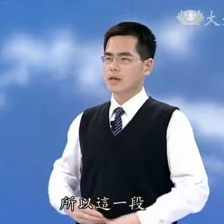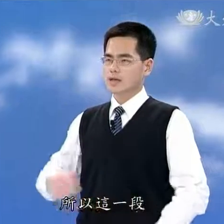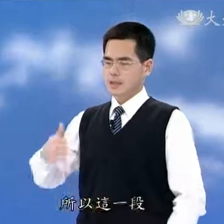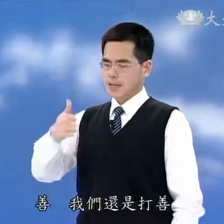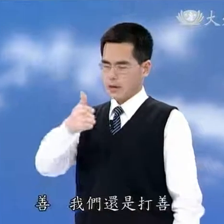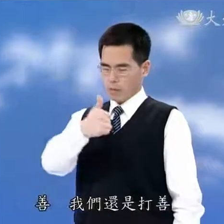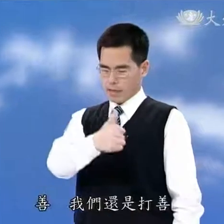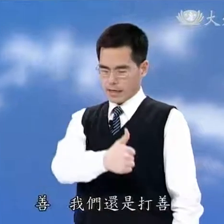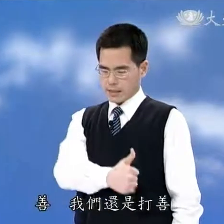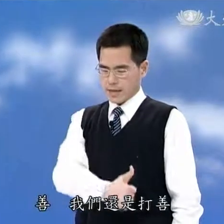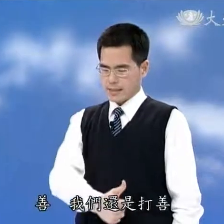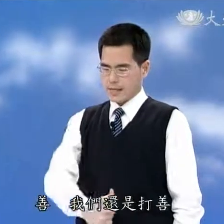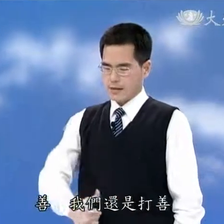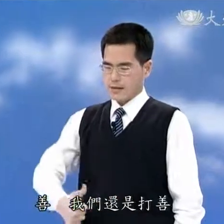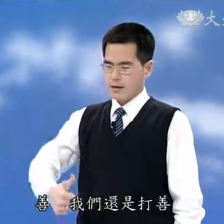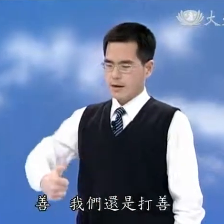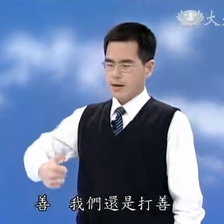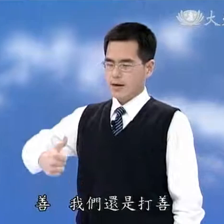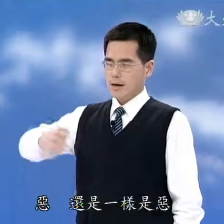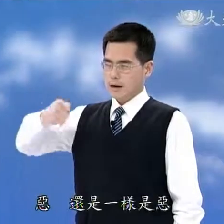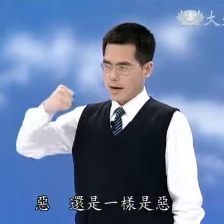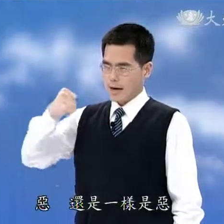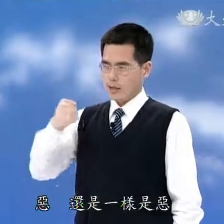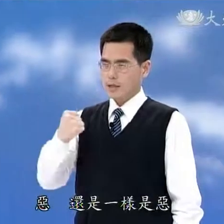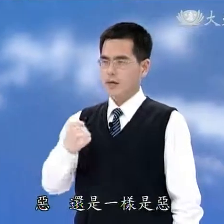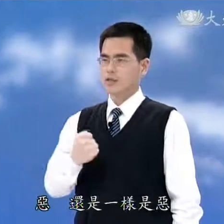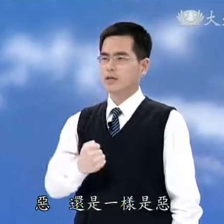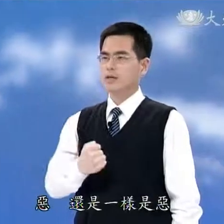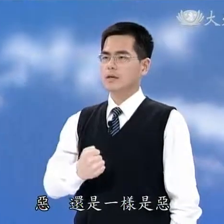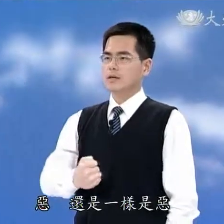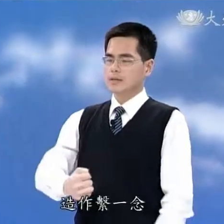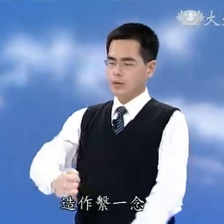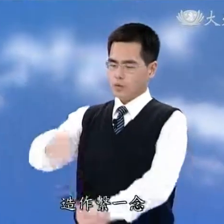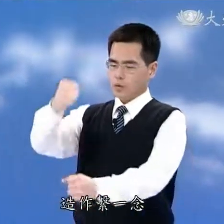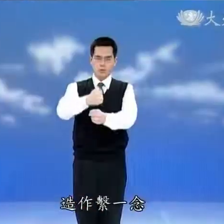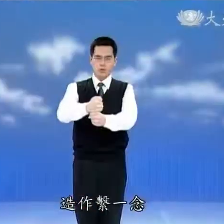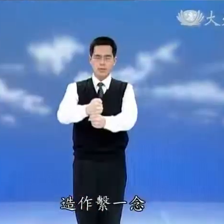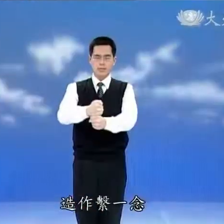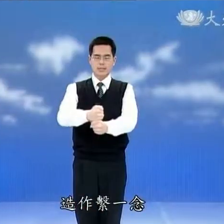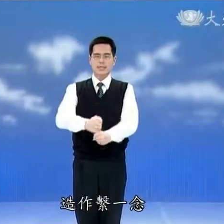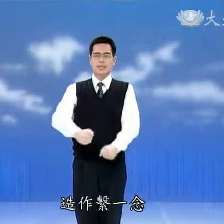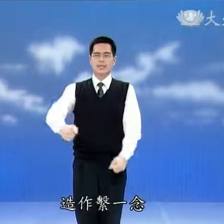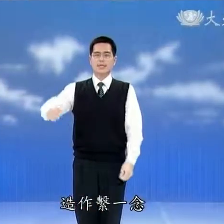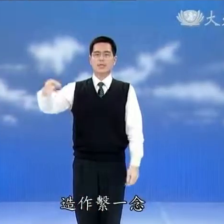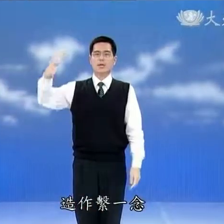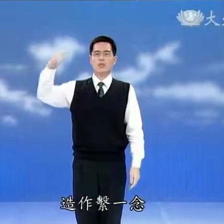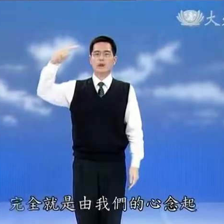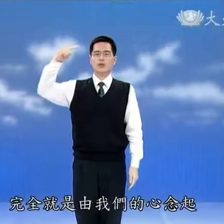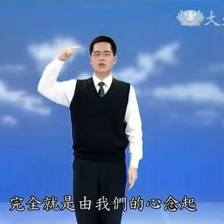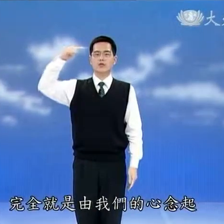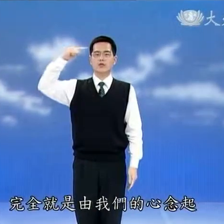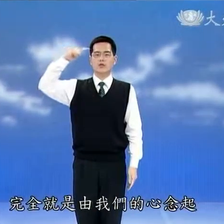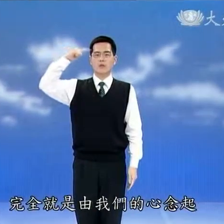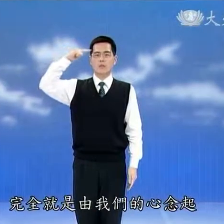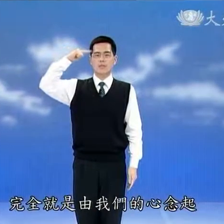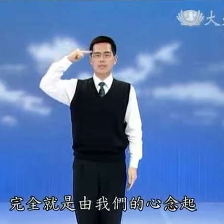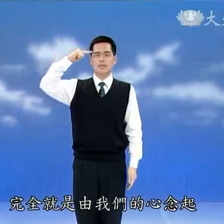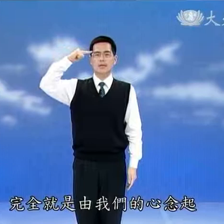段善我们还是打善，恶还是一样是恶，造作系一念，完全就是由我们的心